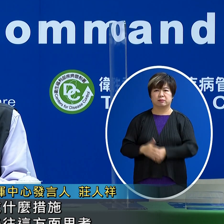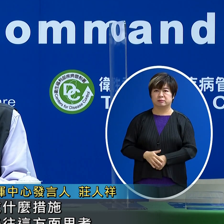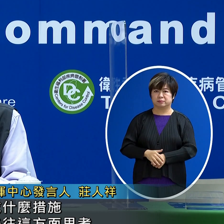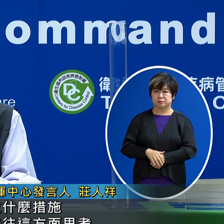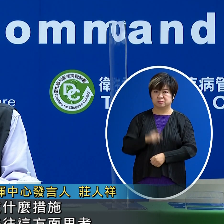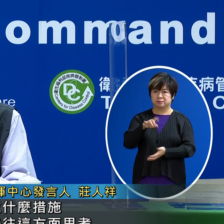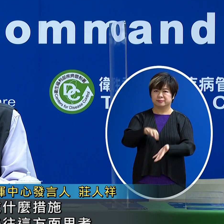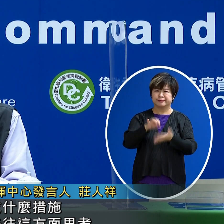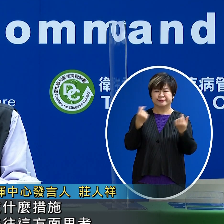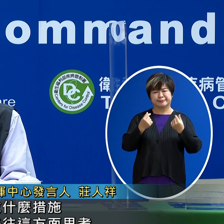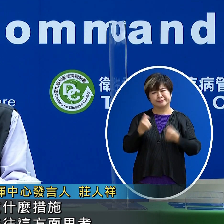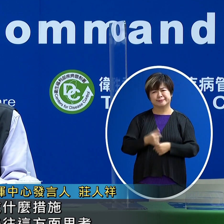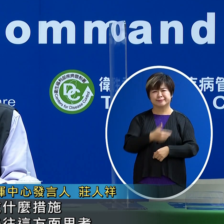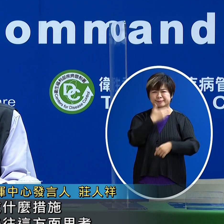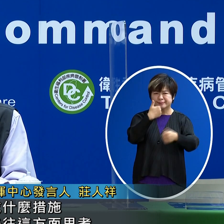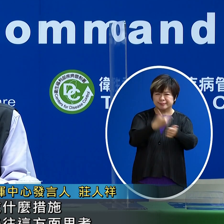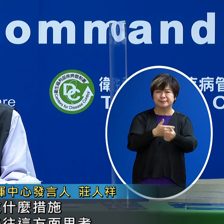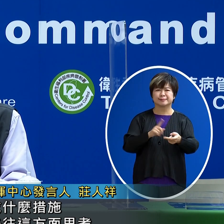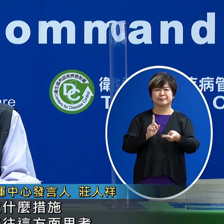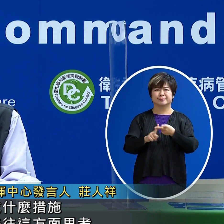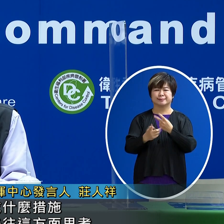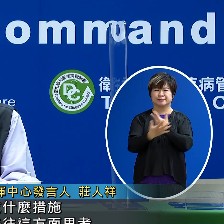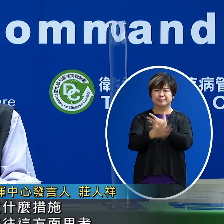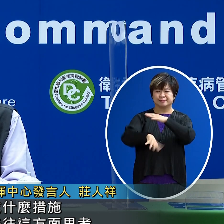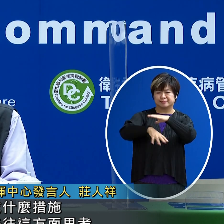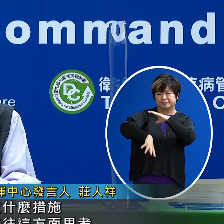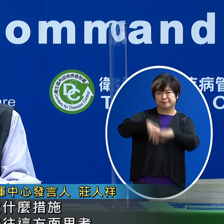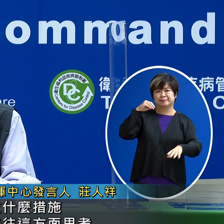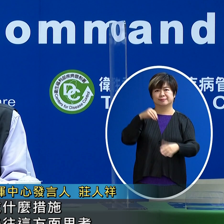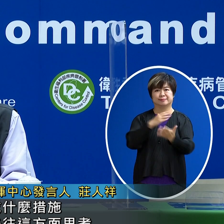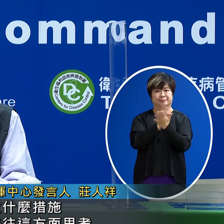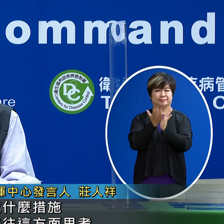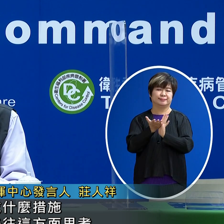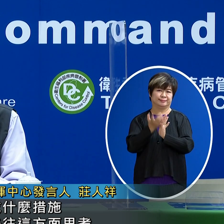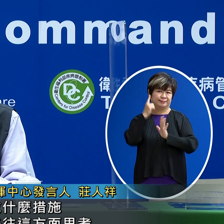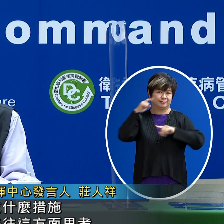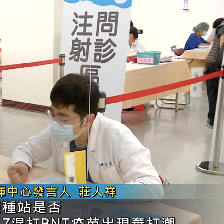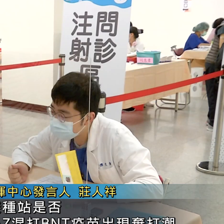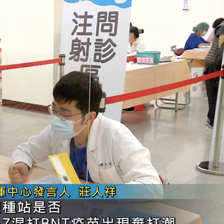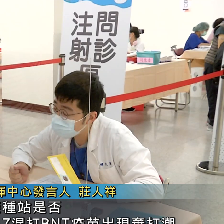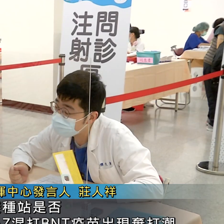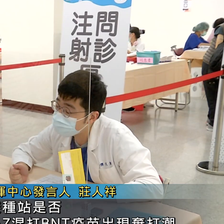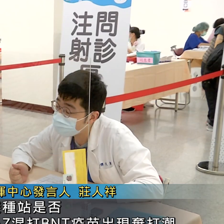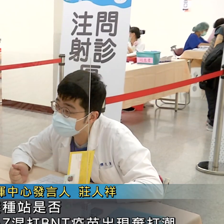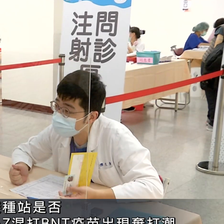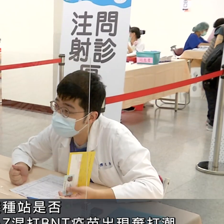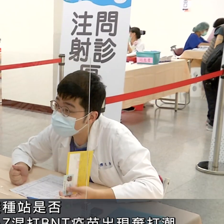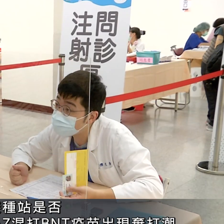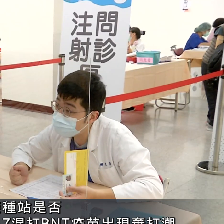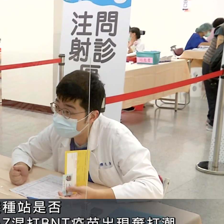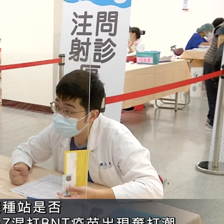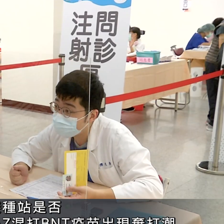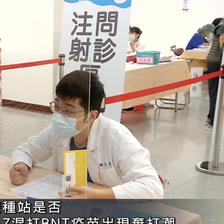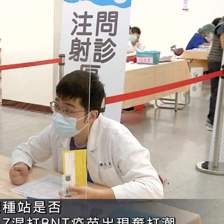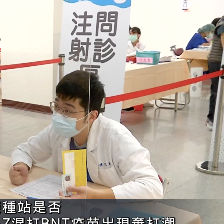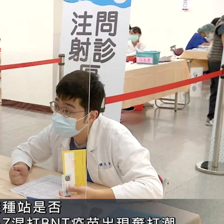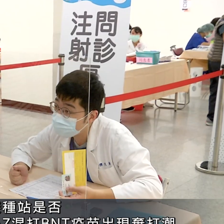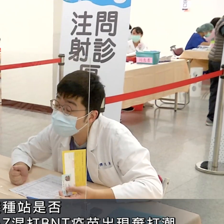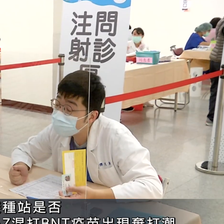优惠摸彩或什么措施，的确都是可以去往这方面思考。 而外界也关注接种站是否因为第13轮开放